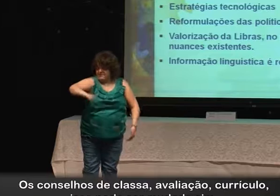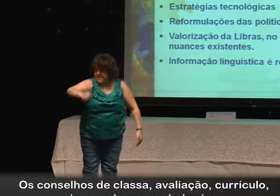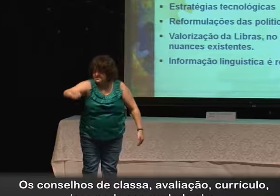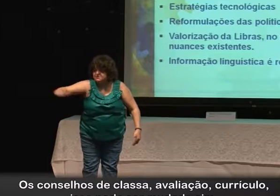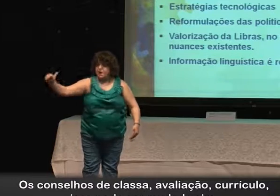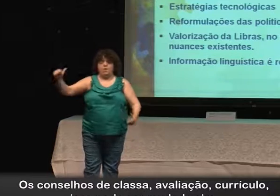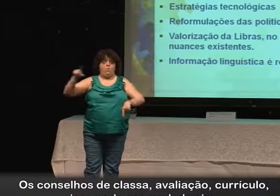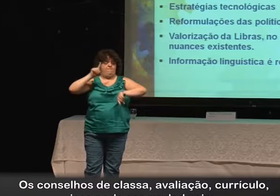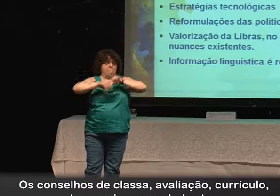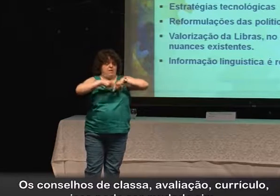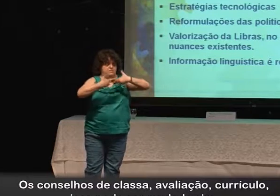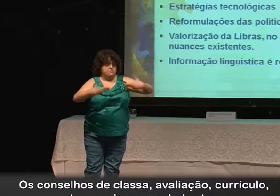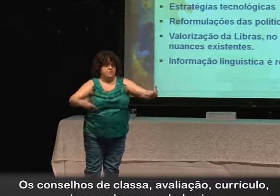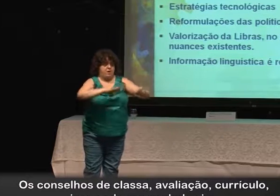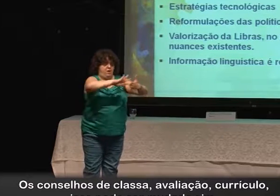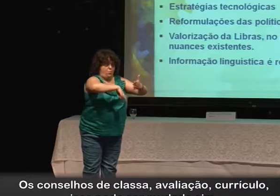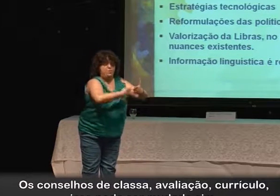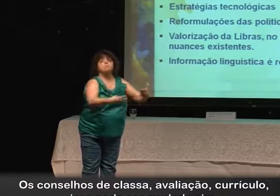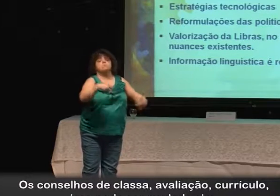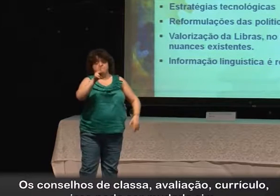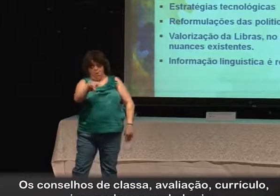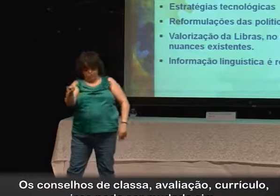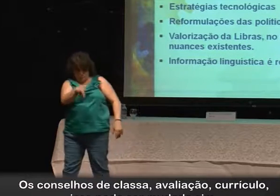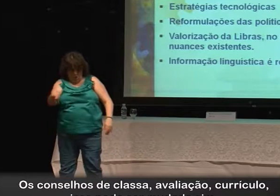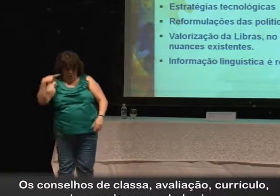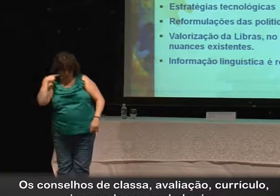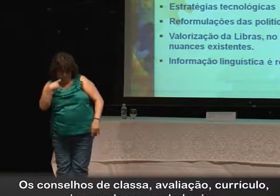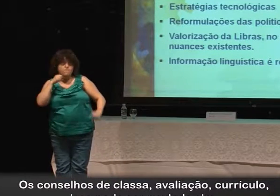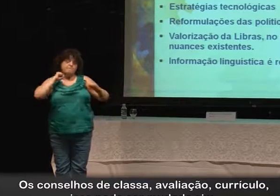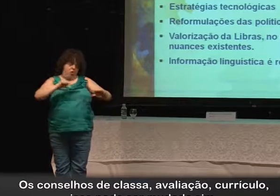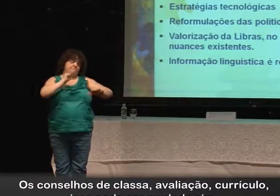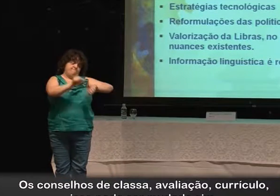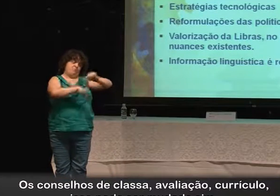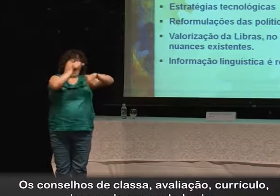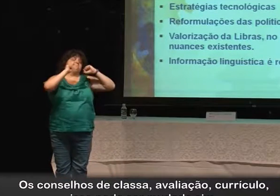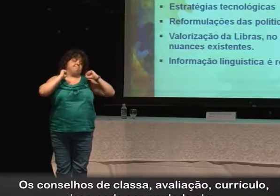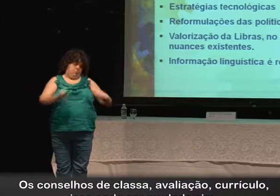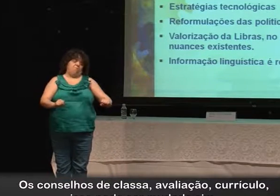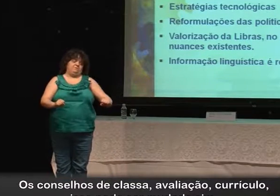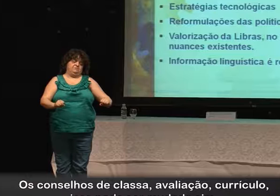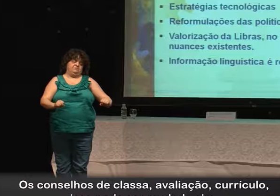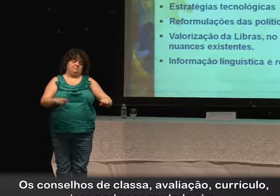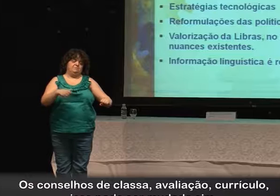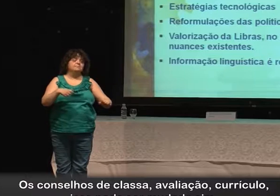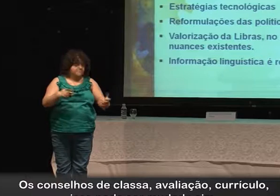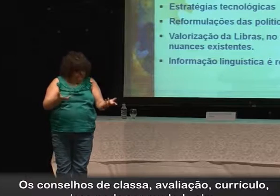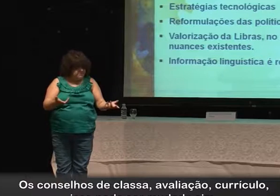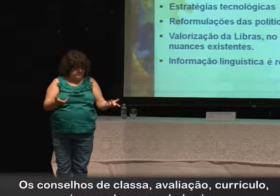Os conselhos de classe, com a questão da avaliação, o currículo, isso pode ser mudado,